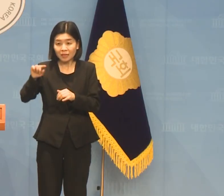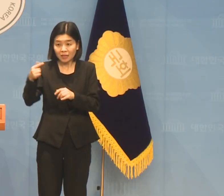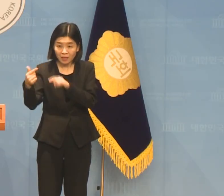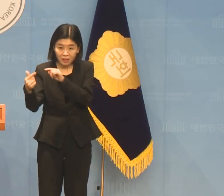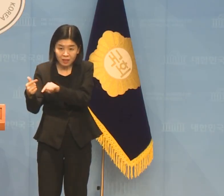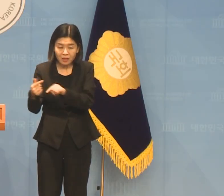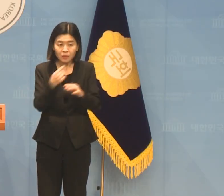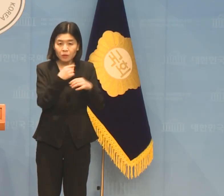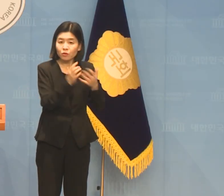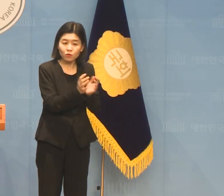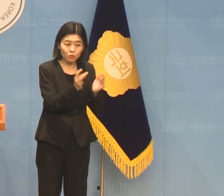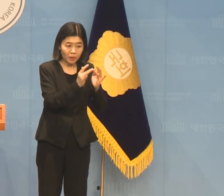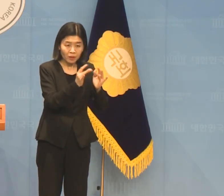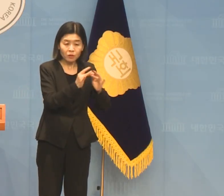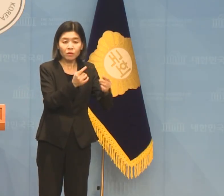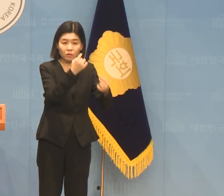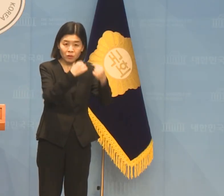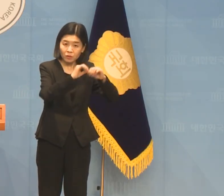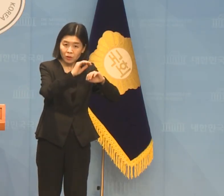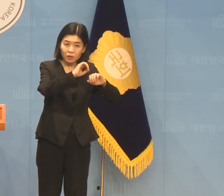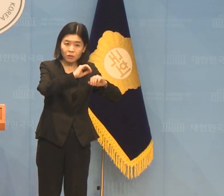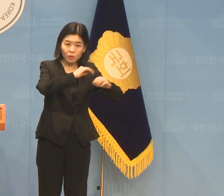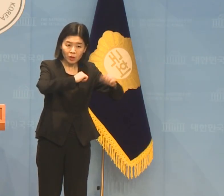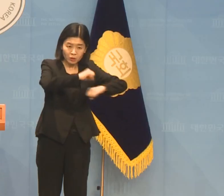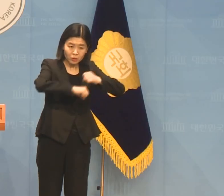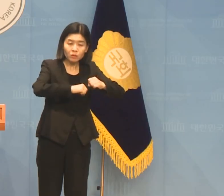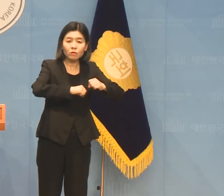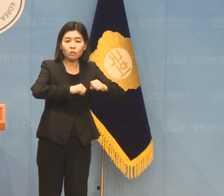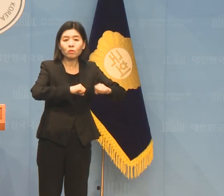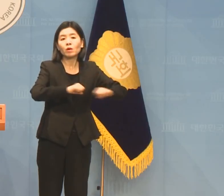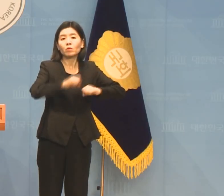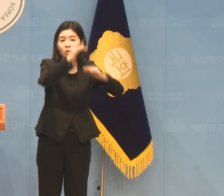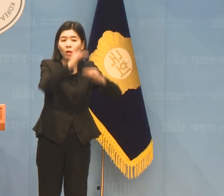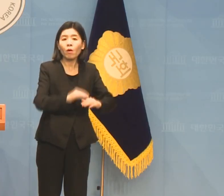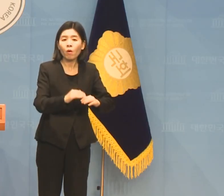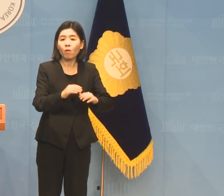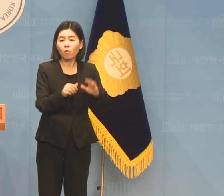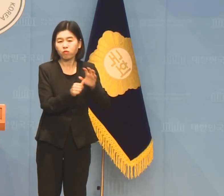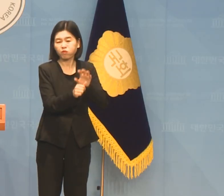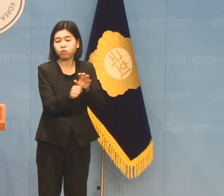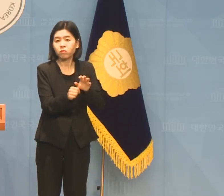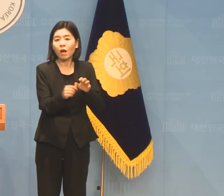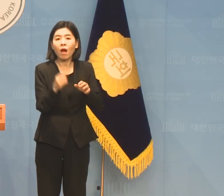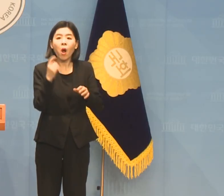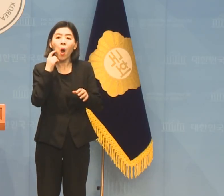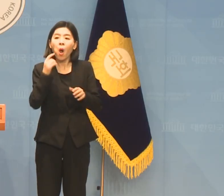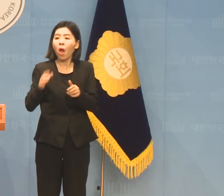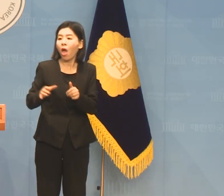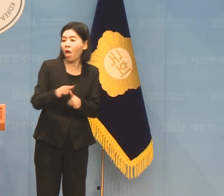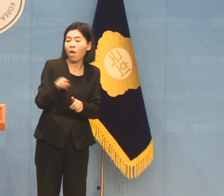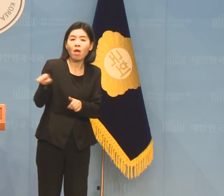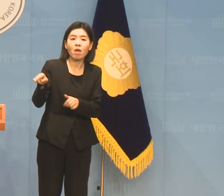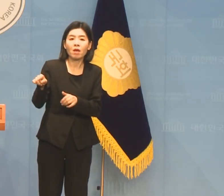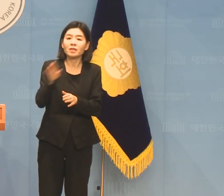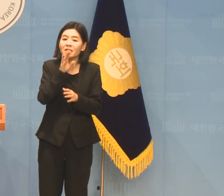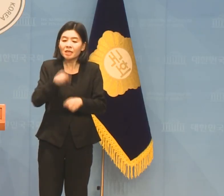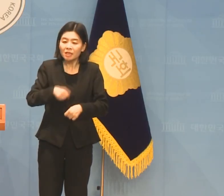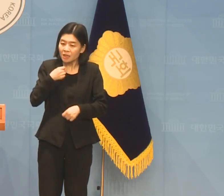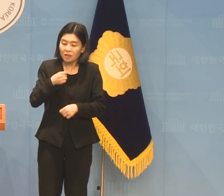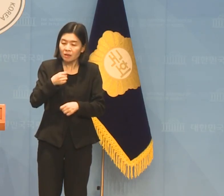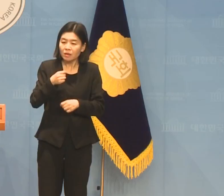민주파출소의 정당한 활동을 입틀막으로 규정하고 진실을 왜곡하고 있습니다. 표현의 자유를 내세우고